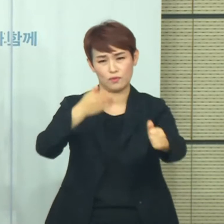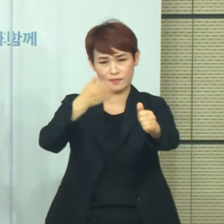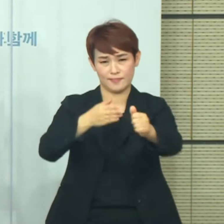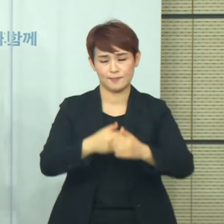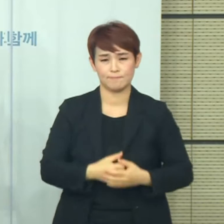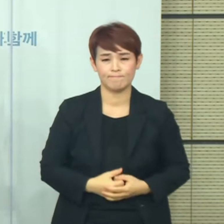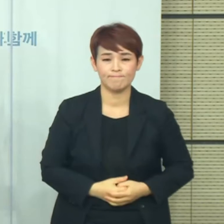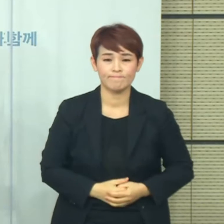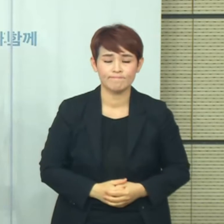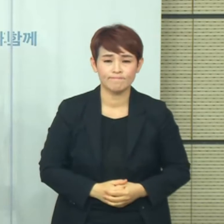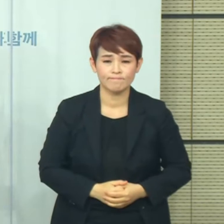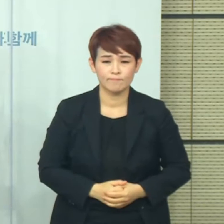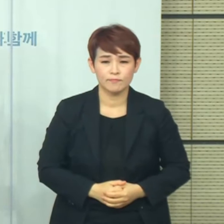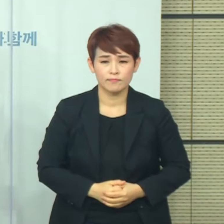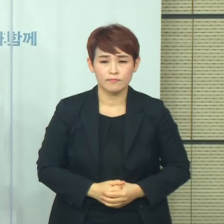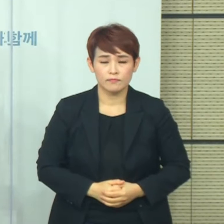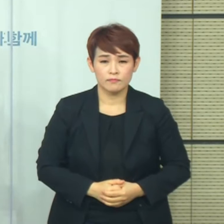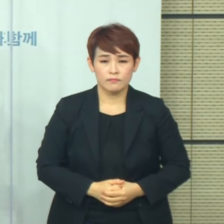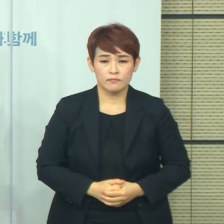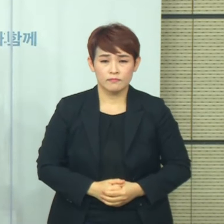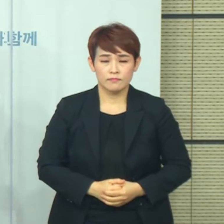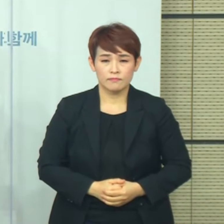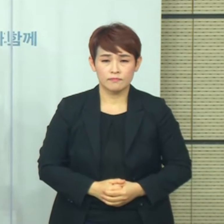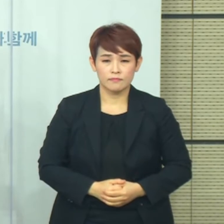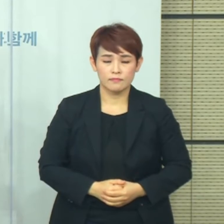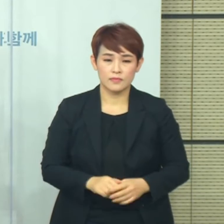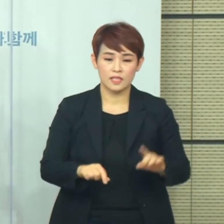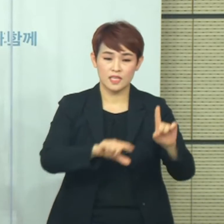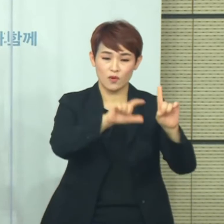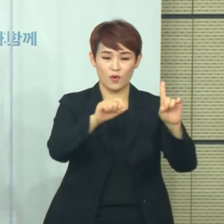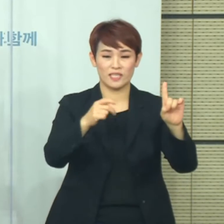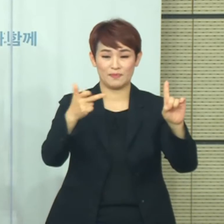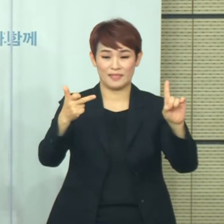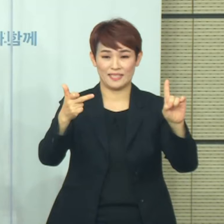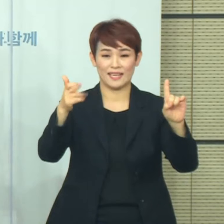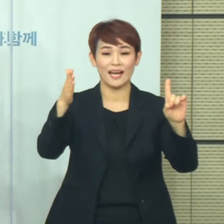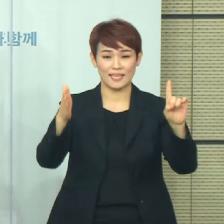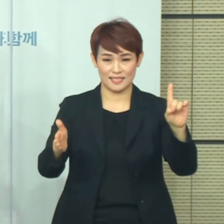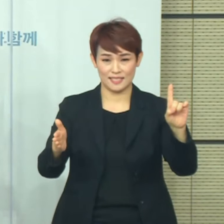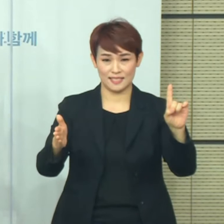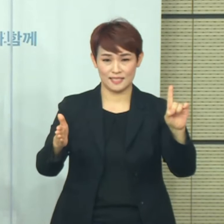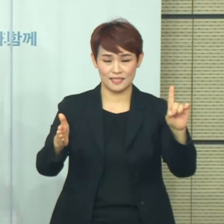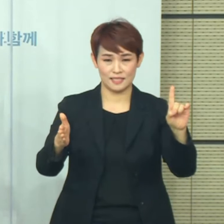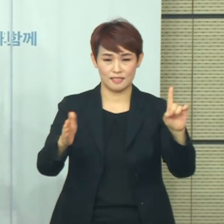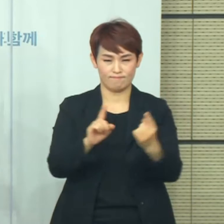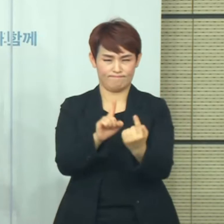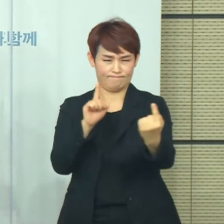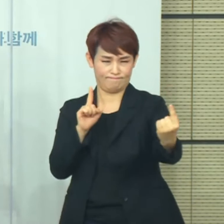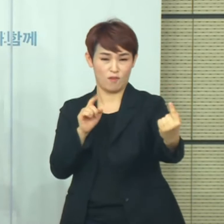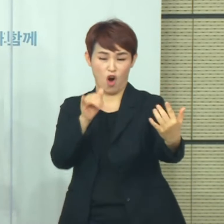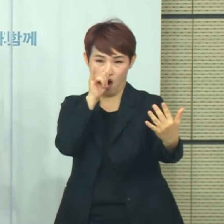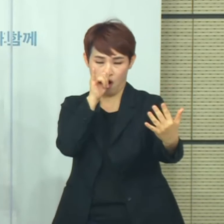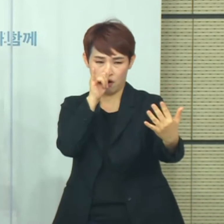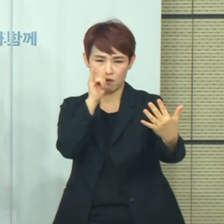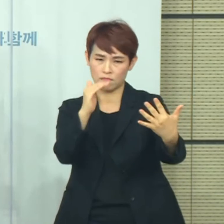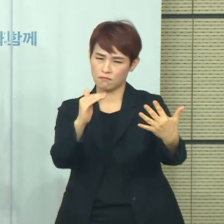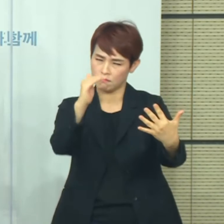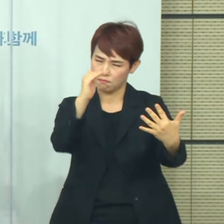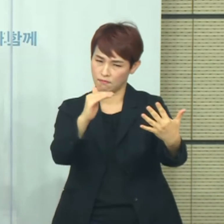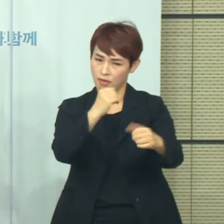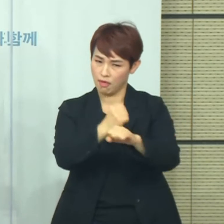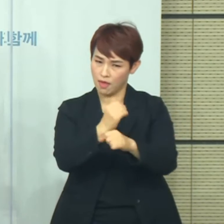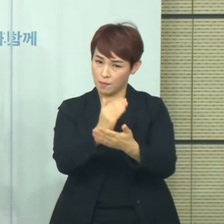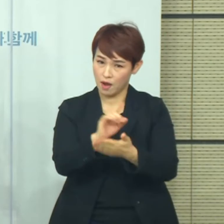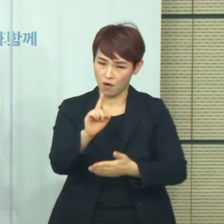바랍니다. 현재의 거리두기 조치는 1월 17일까지로 그 이후의 거리두기 조정과 내용에 대해서는